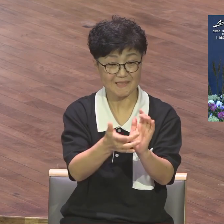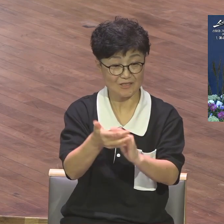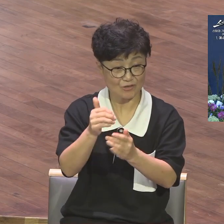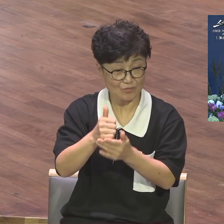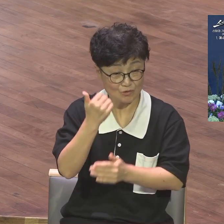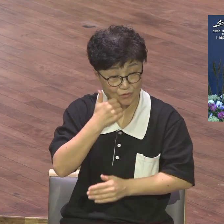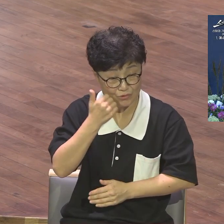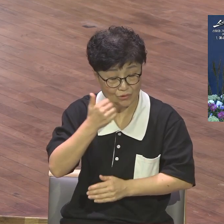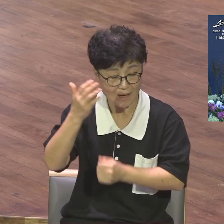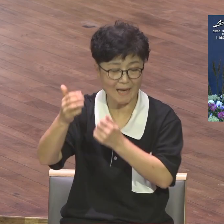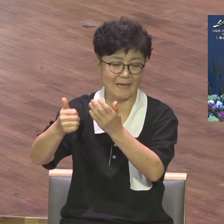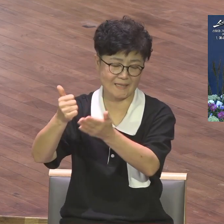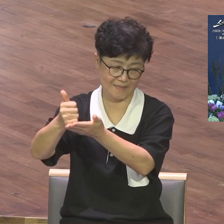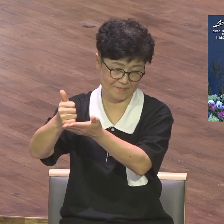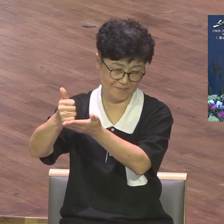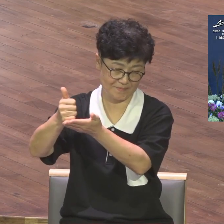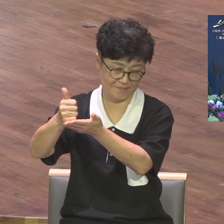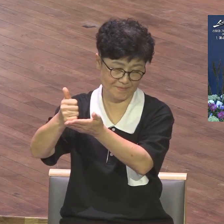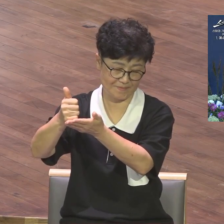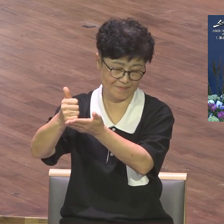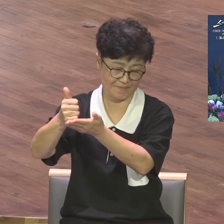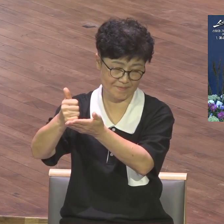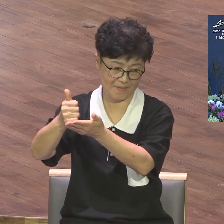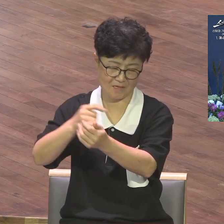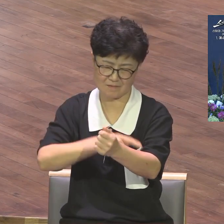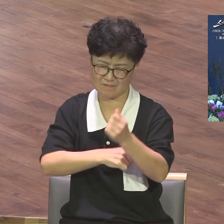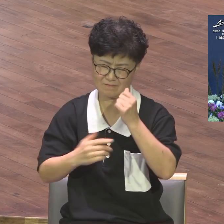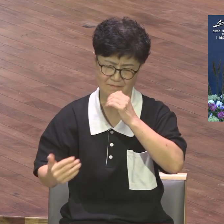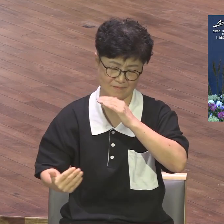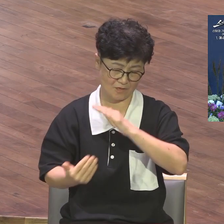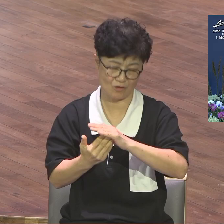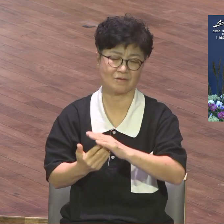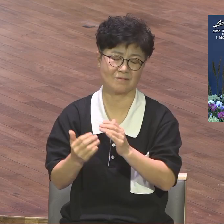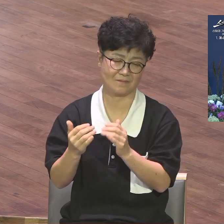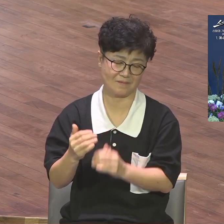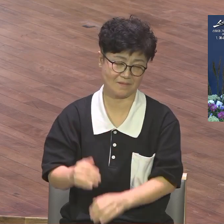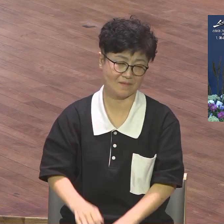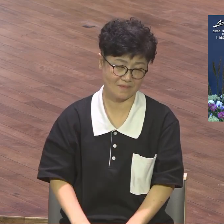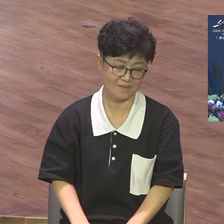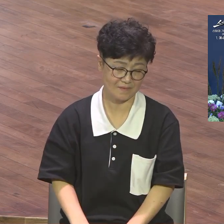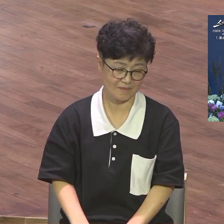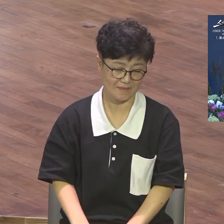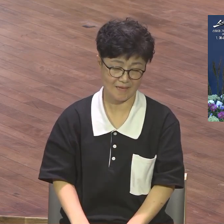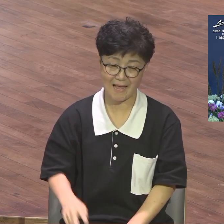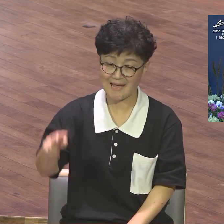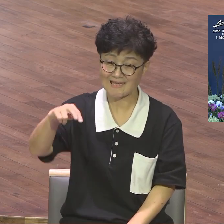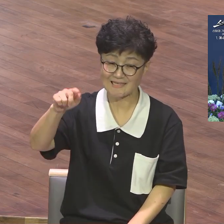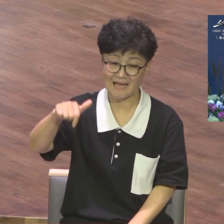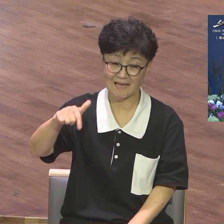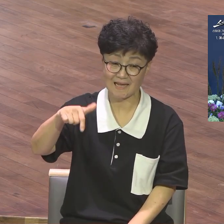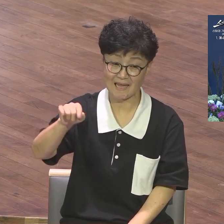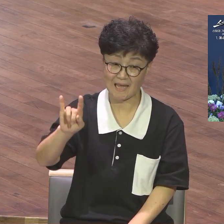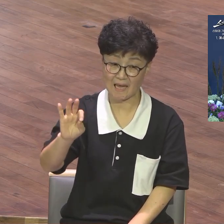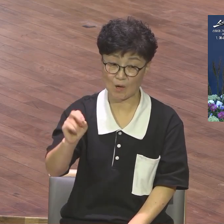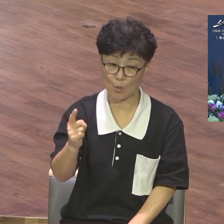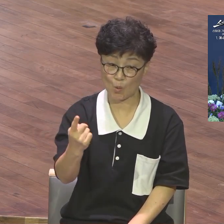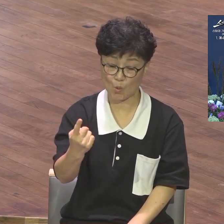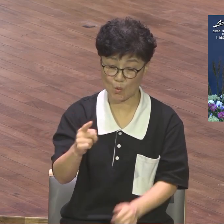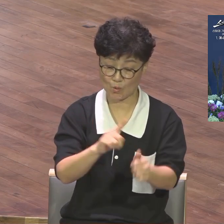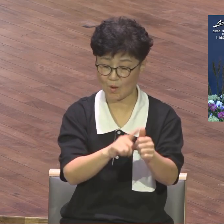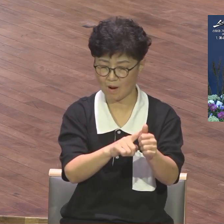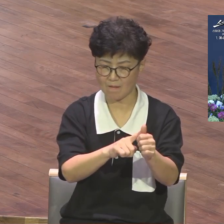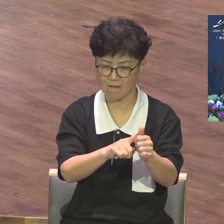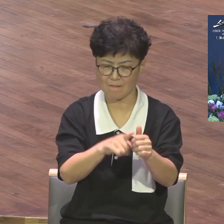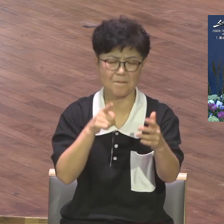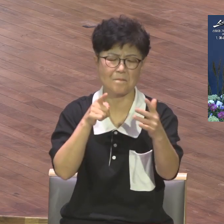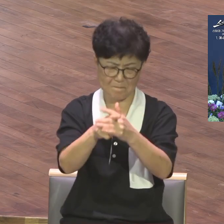때문에 바로 신적인 전지성을 갖고 계십니다. 이미 삭개오의 이름을 알고 계셨고 평소의